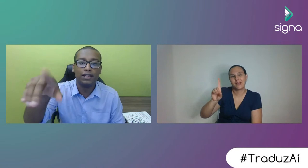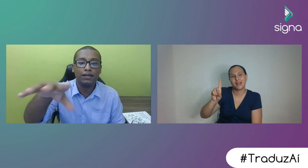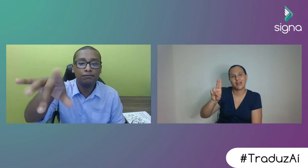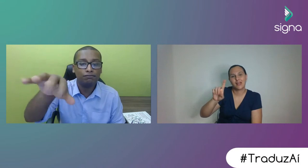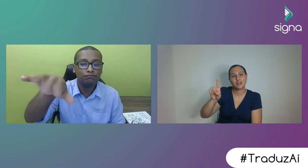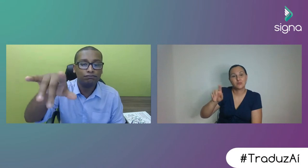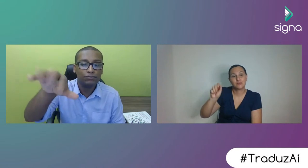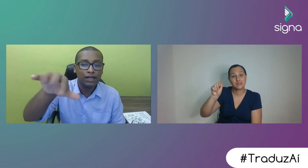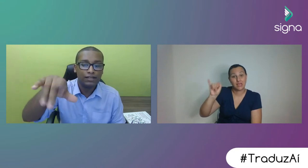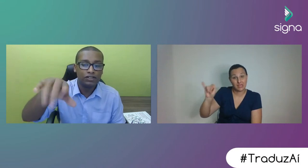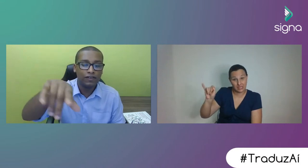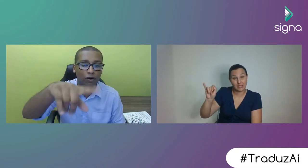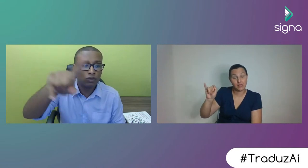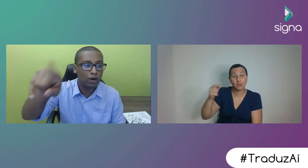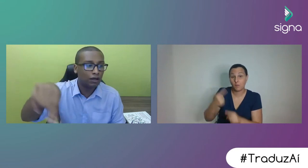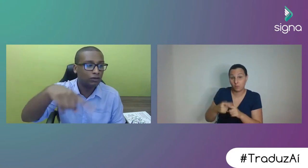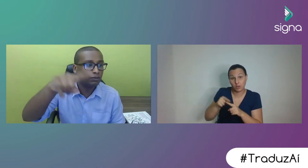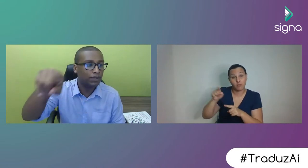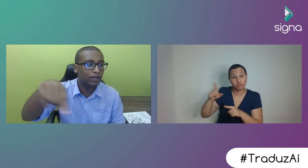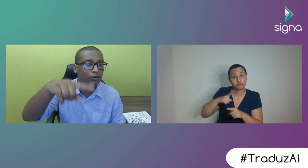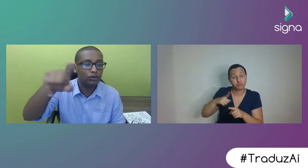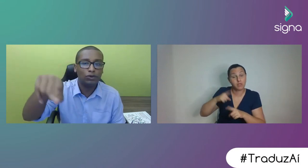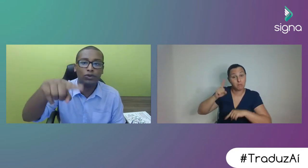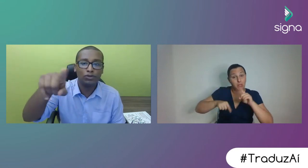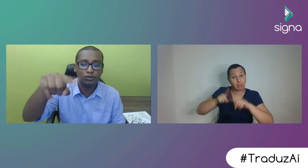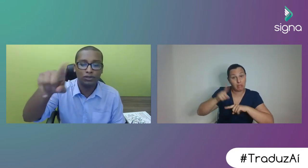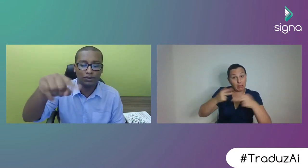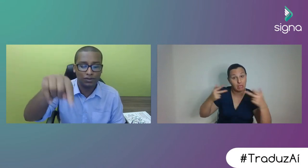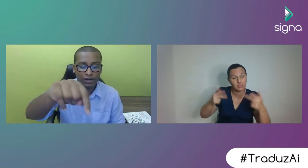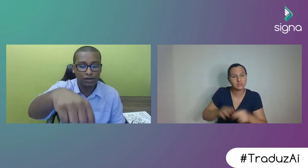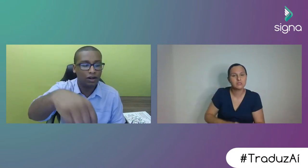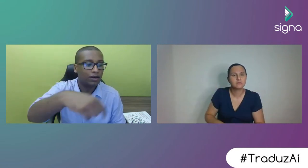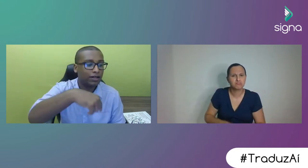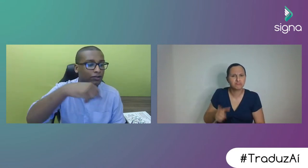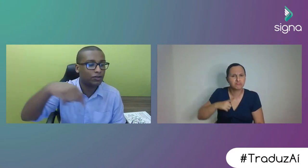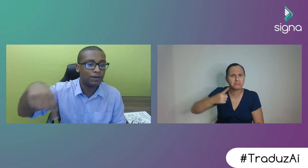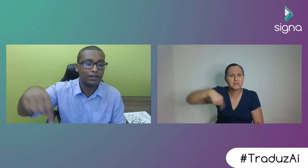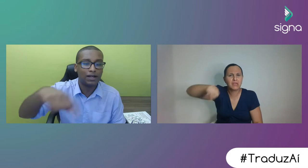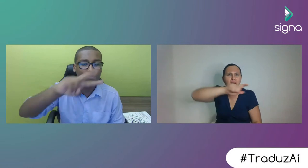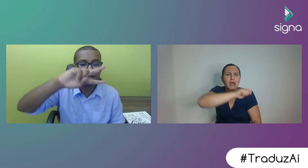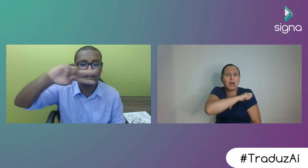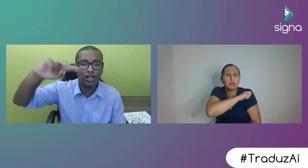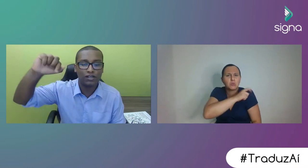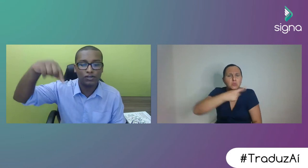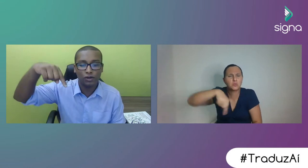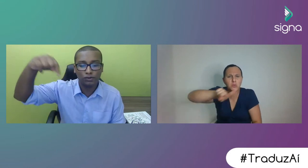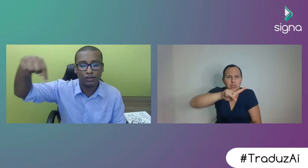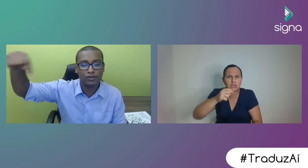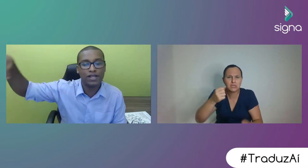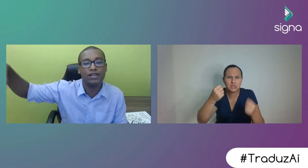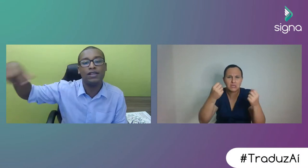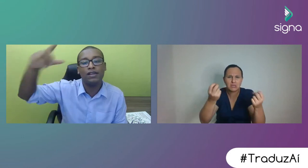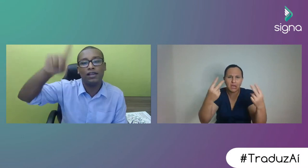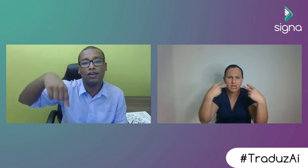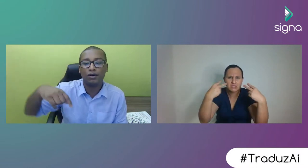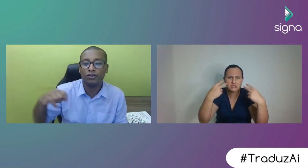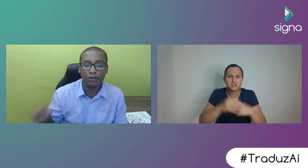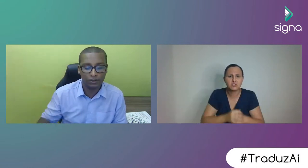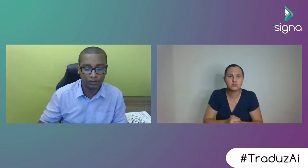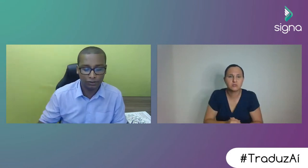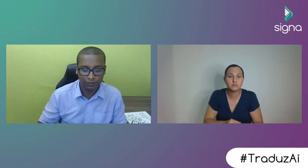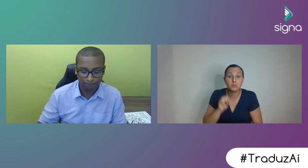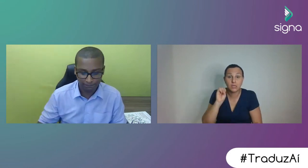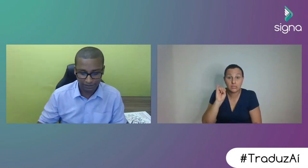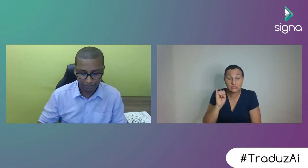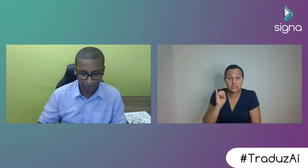Traduz Aí? Se tiver algum aluno meu do curso do Traduz Aí, coloca aqui nos comentários a hashtag SouTraduzAí e coloca o